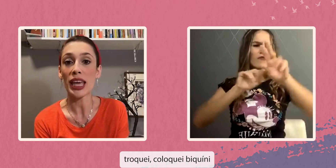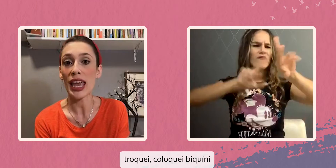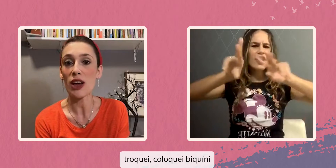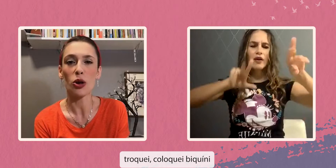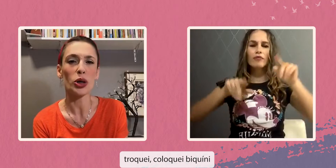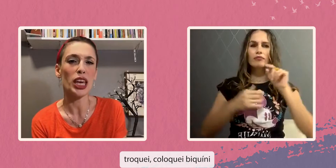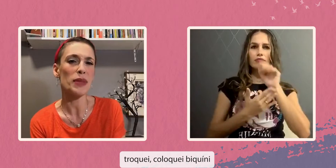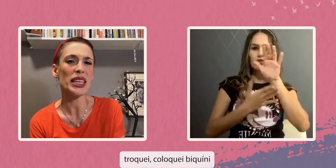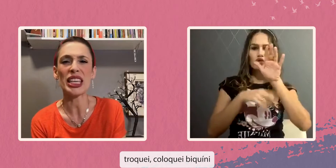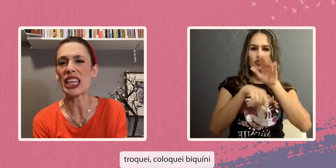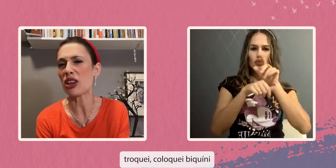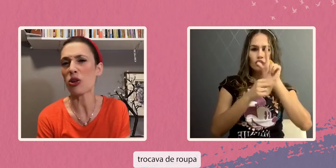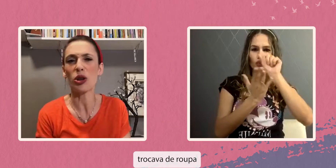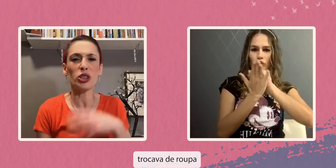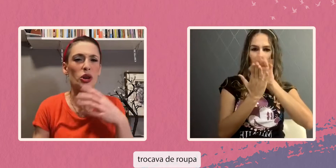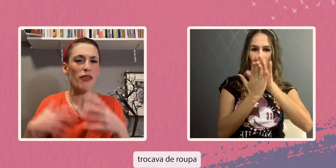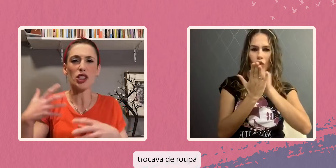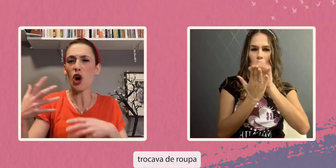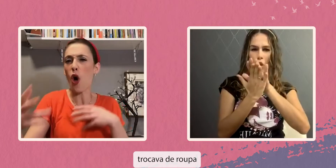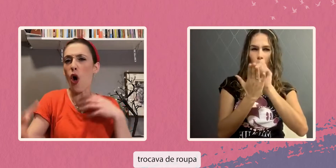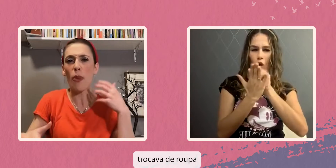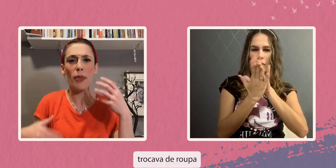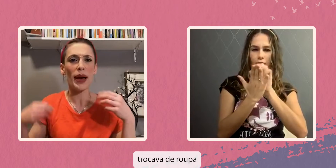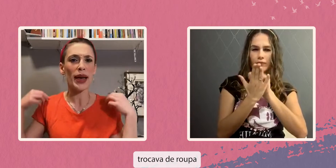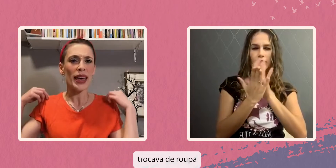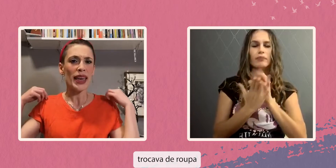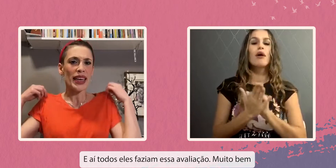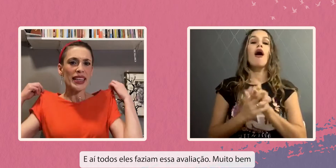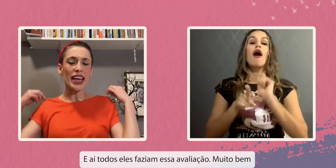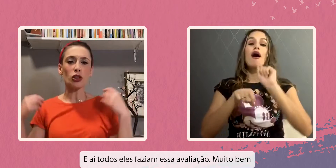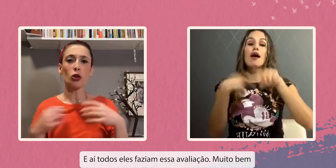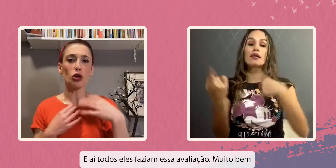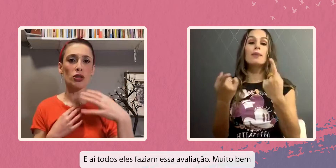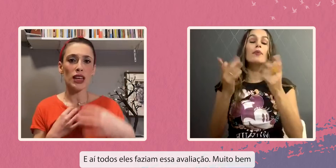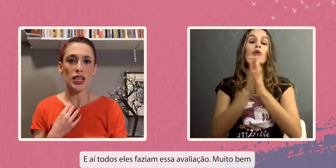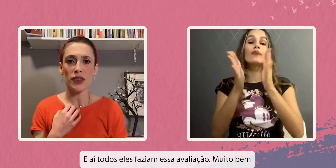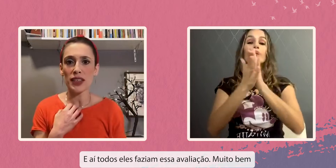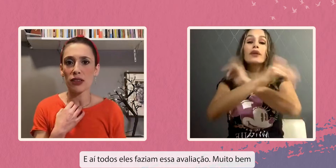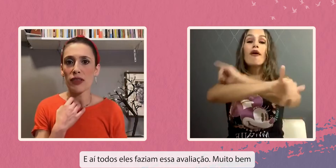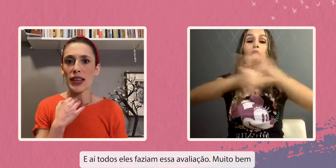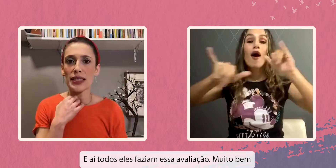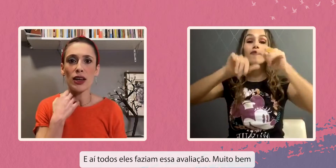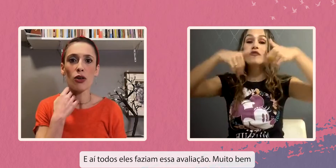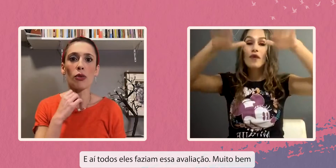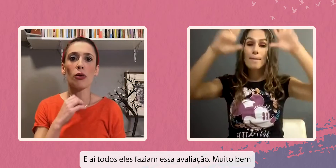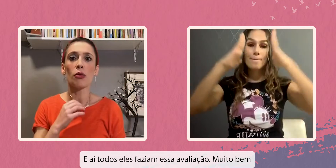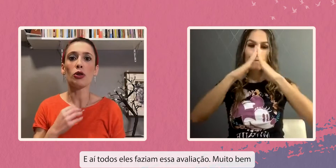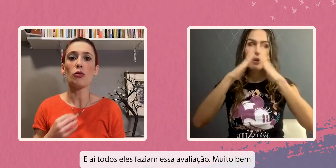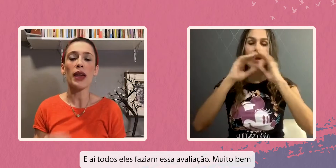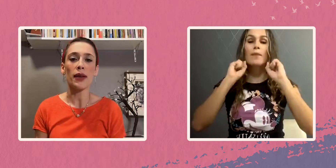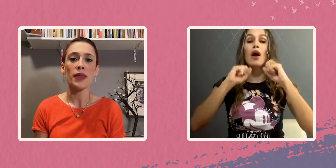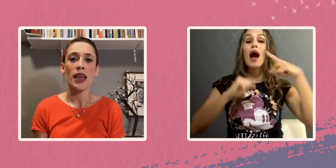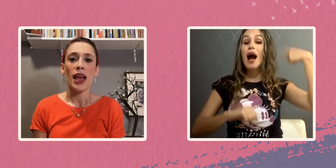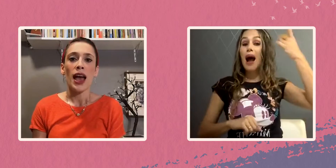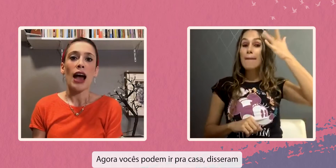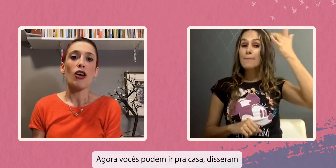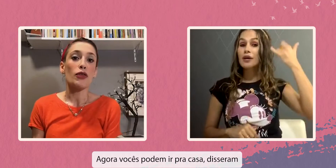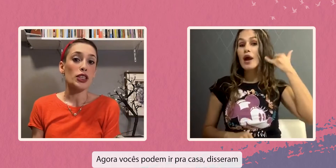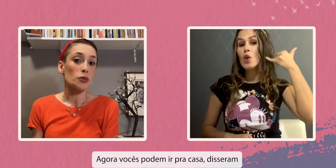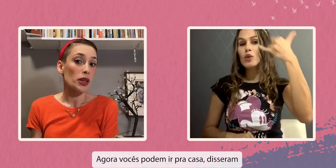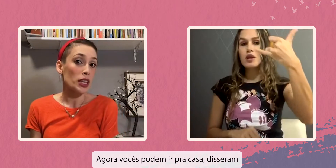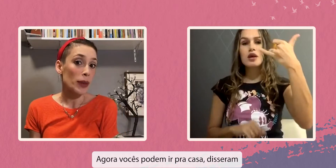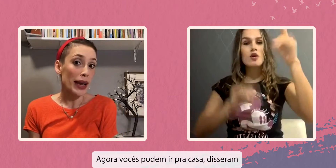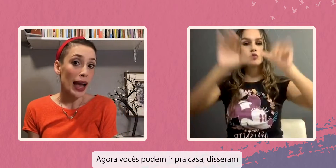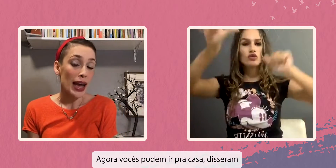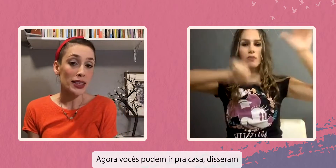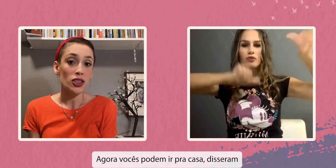eu coloquei biquíni, colocava de roupa, e aí todos eles fazendo a avaliação. Muito bem. Agora